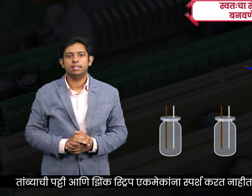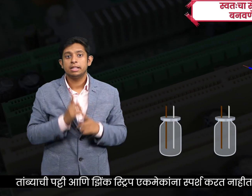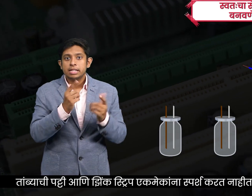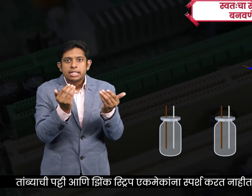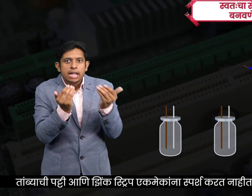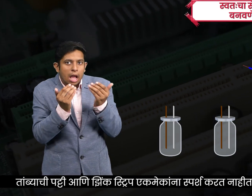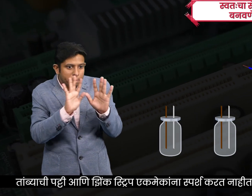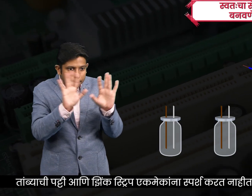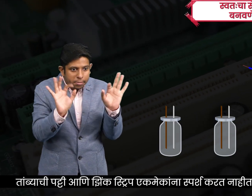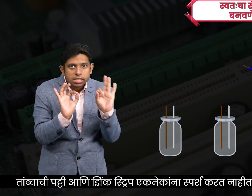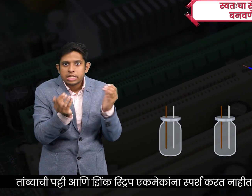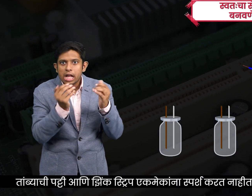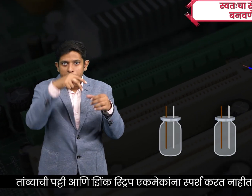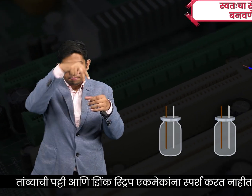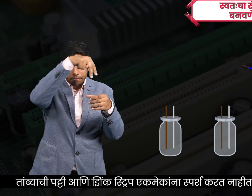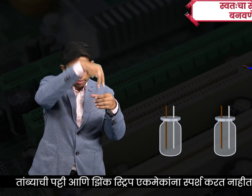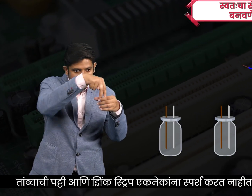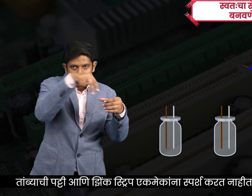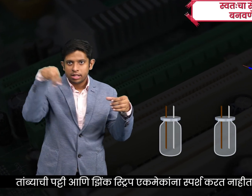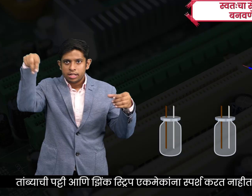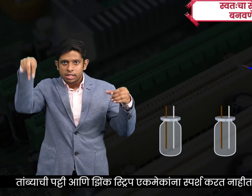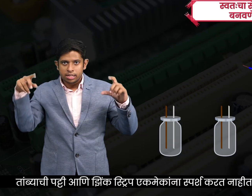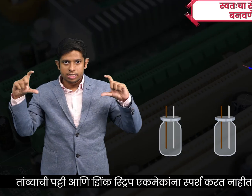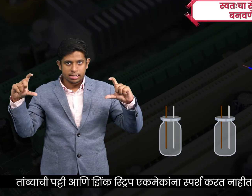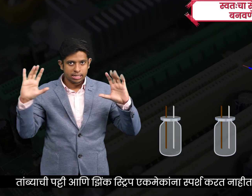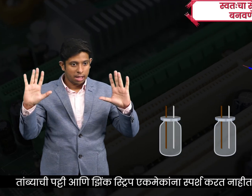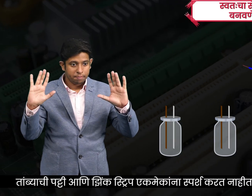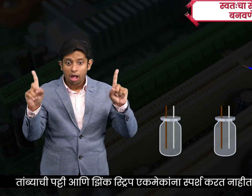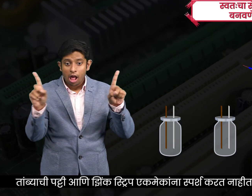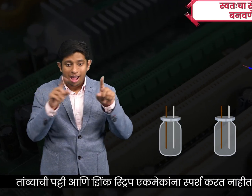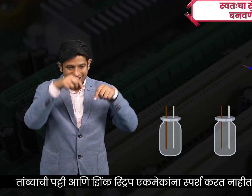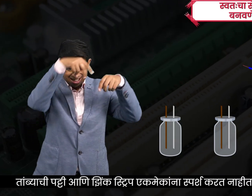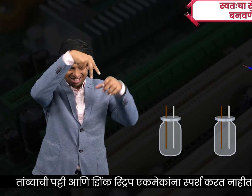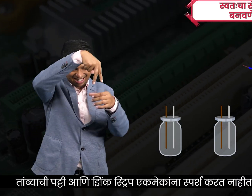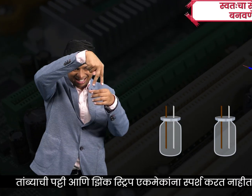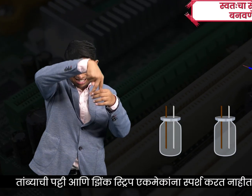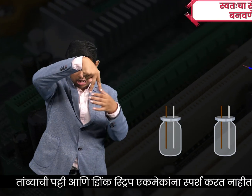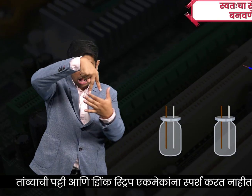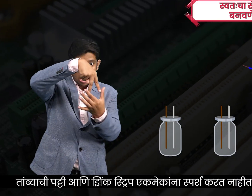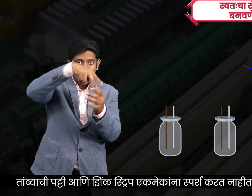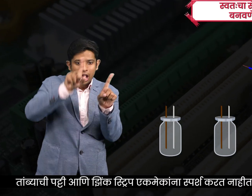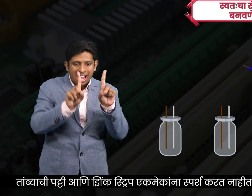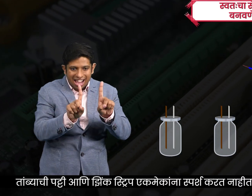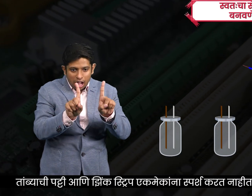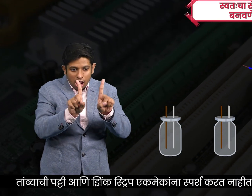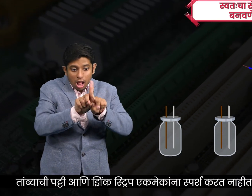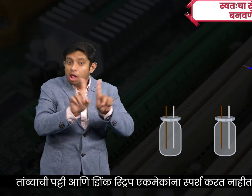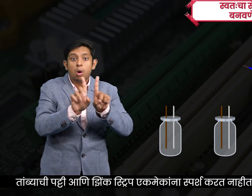तांब्याची पट्टी आणि झिंक स्ट्रिप एकमेकांना स्पर्श करत नाहीत याची खात्री करा.